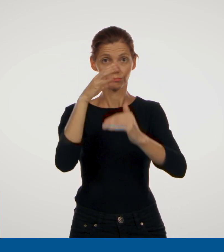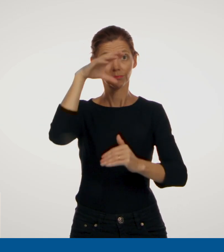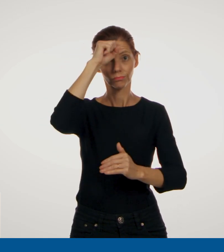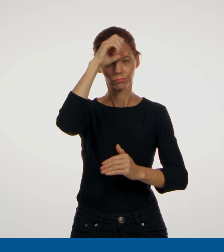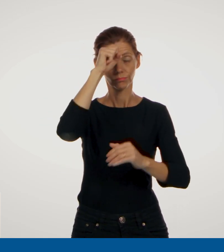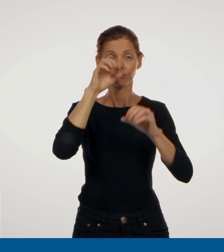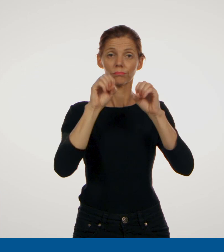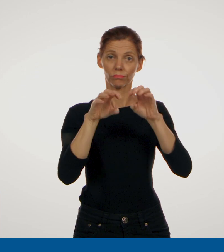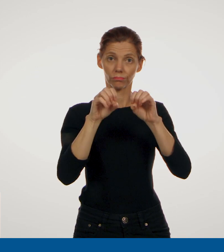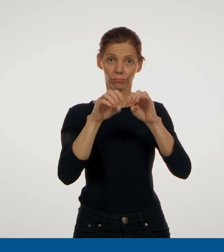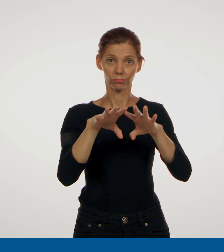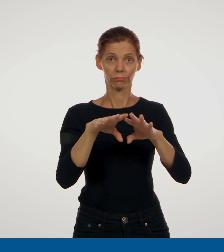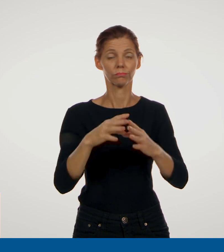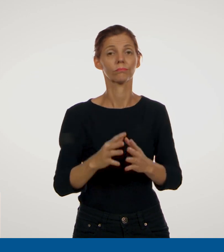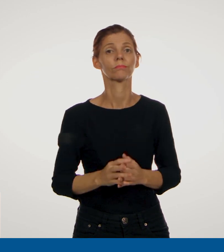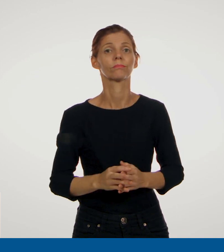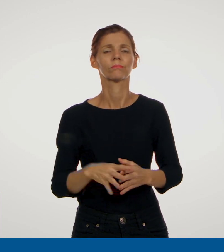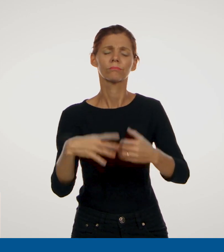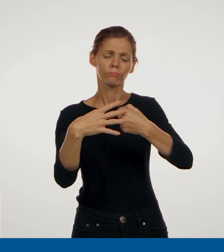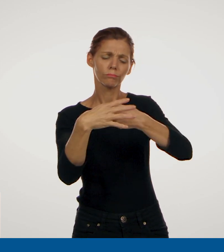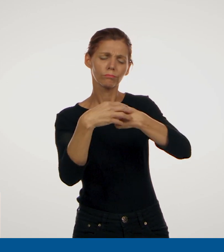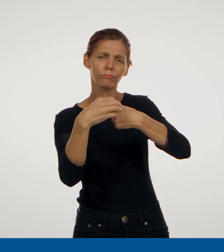processo de ensino-aprendizagem.